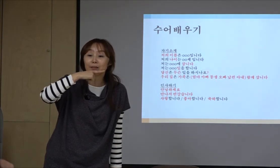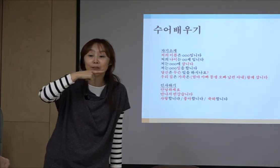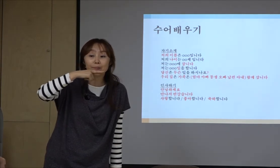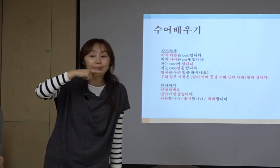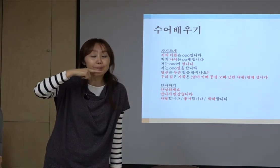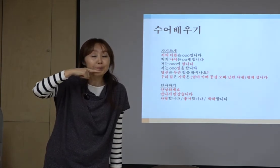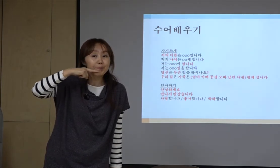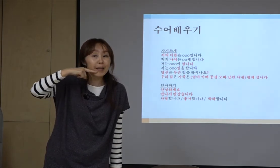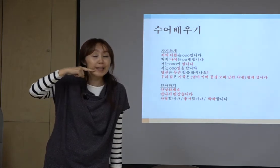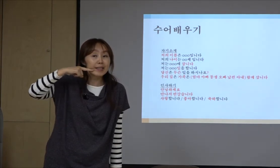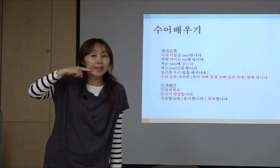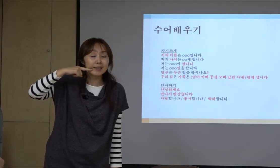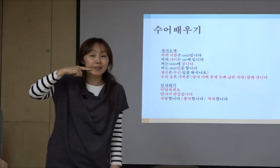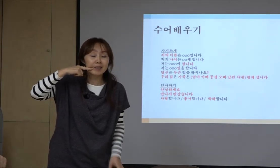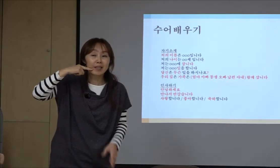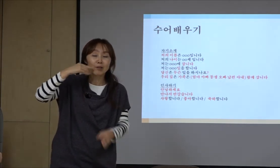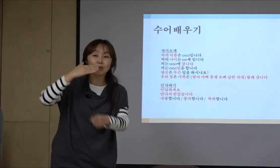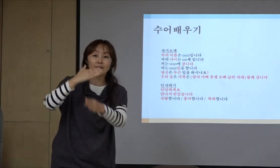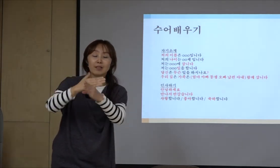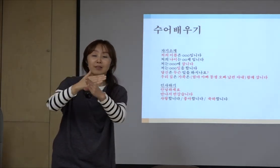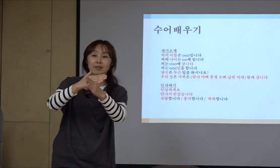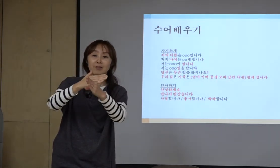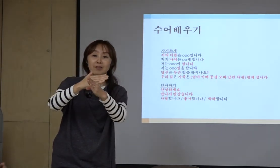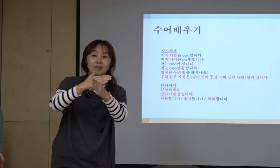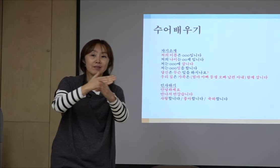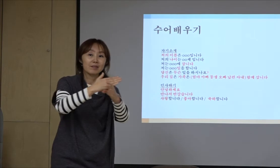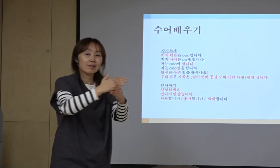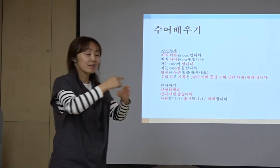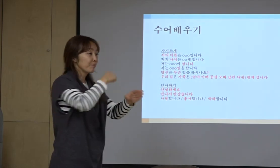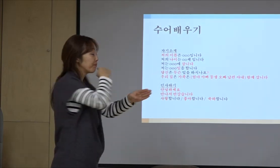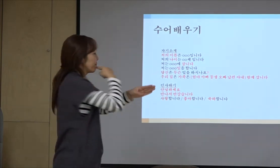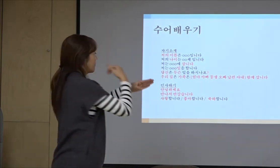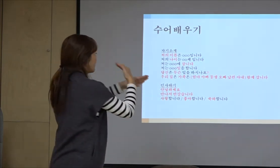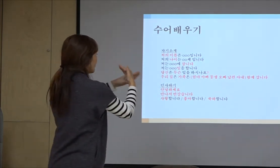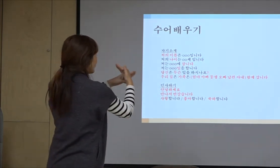이렇게 빨간 하고 이렇게. 빨갱이.